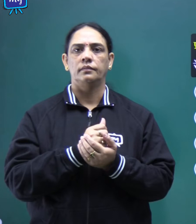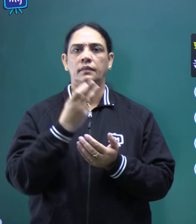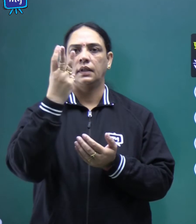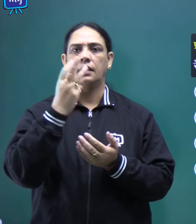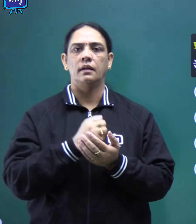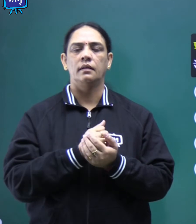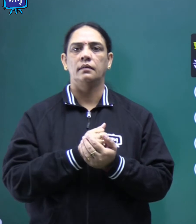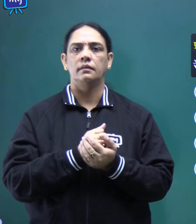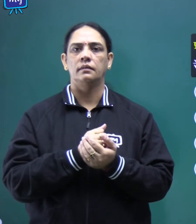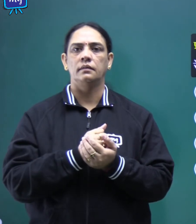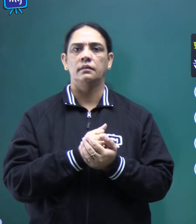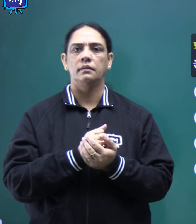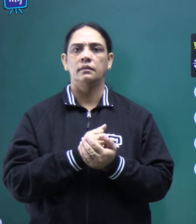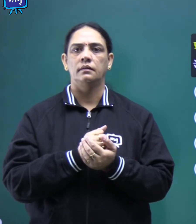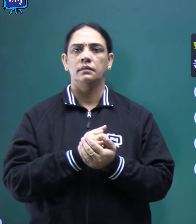3,